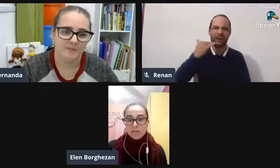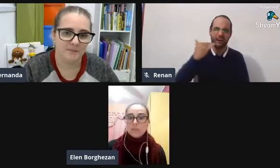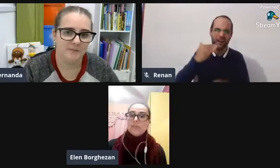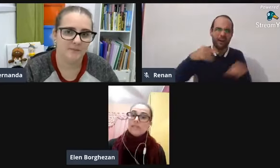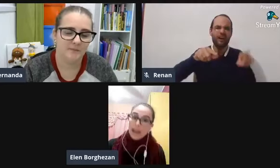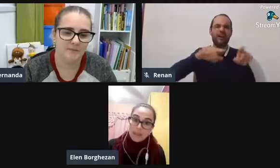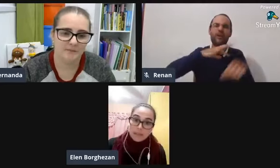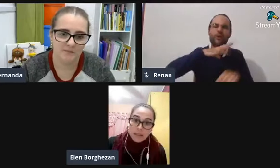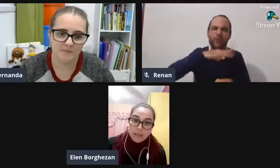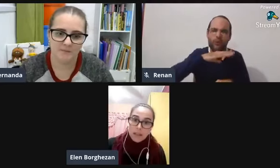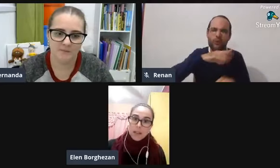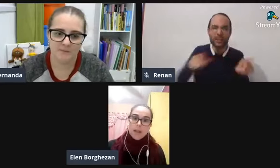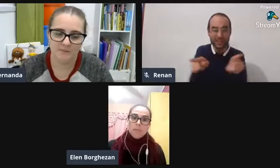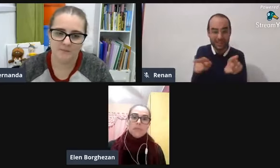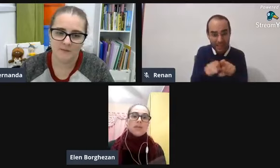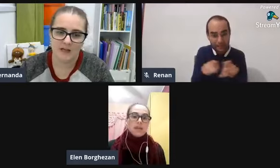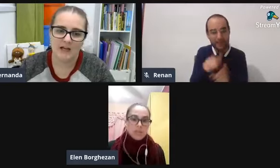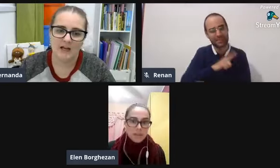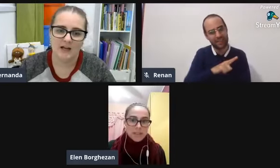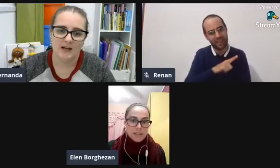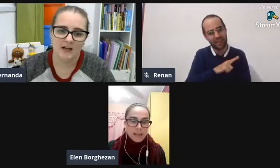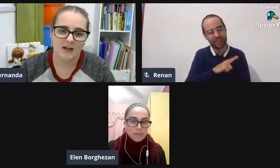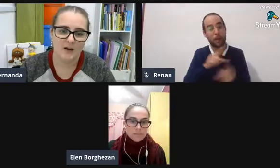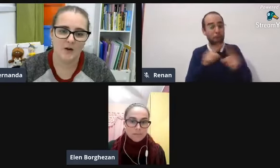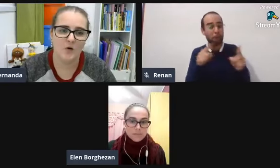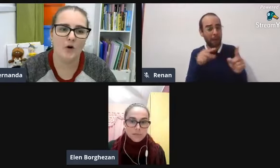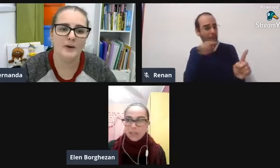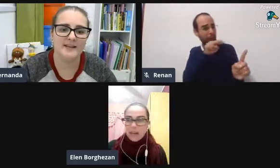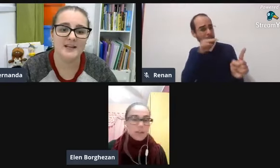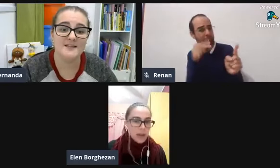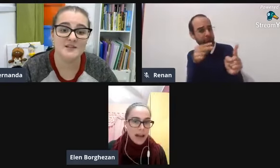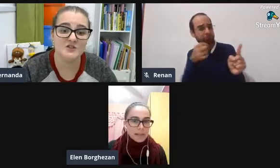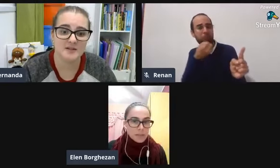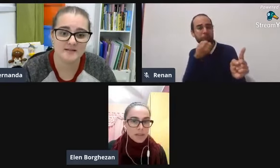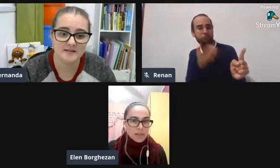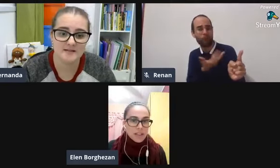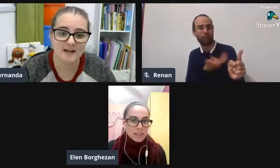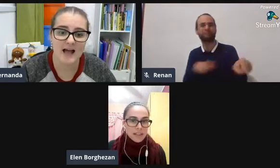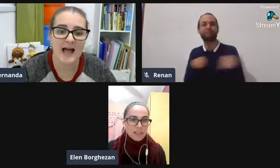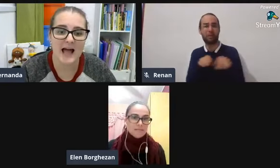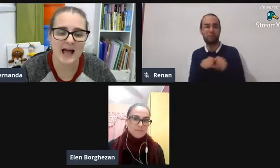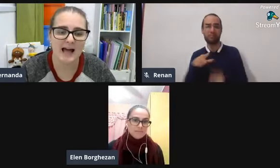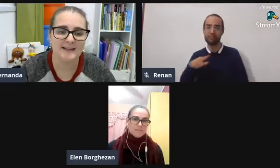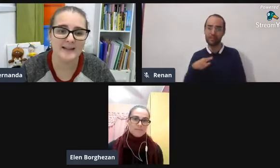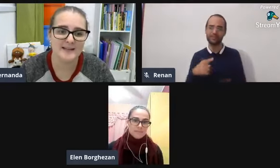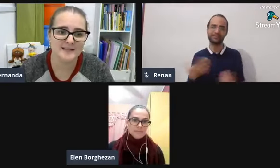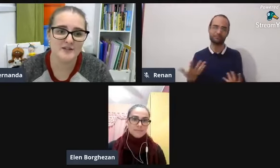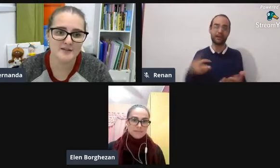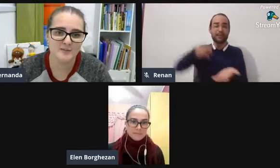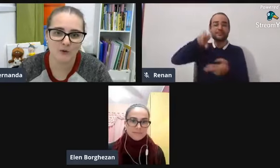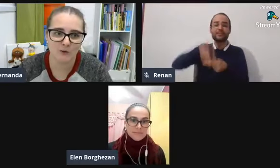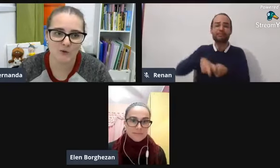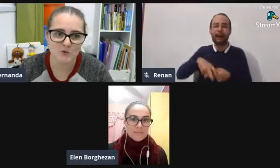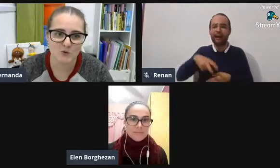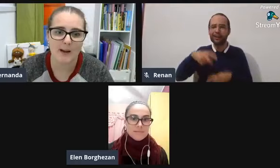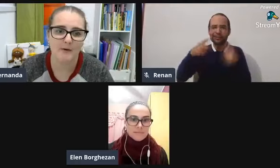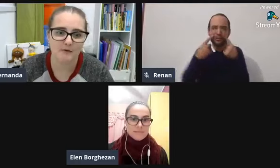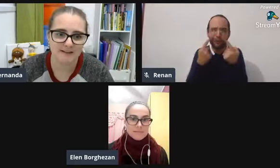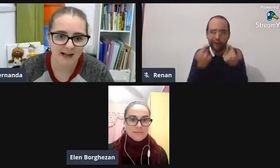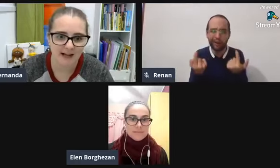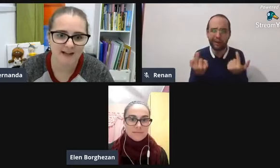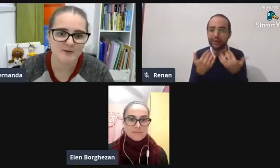muitas coisas ruins, tem. Mas o que a gente vai fazer? Sentar e chorar também não adianta, né? A Denise diz muito